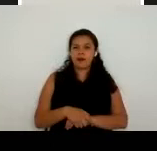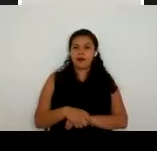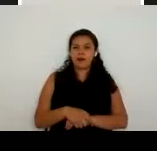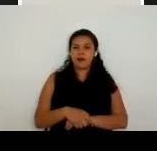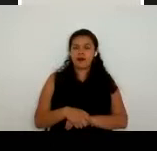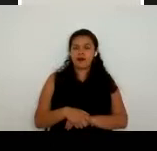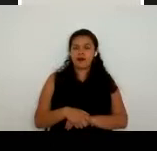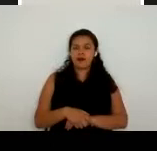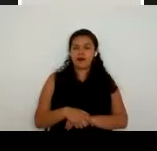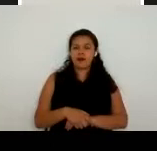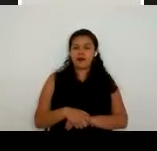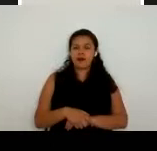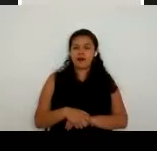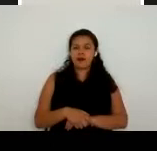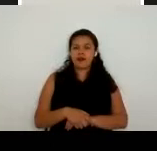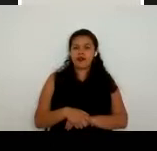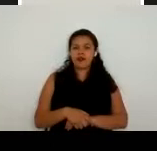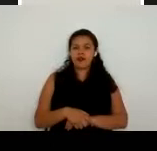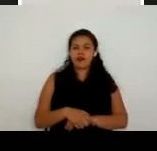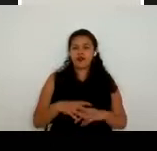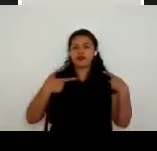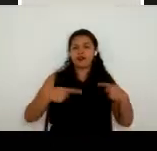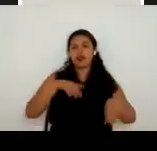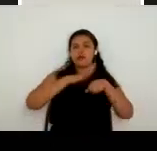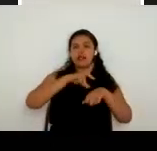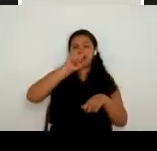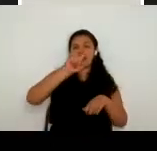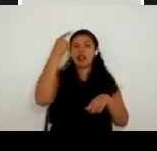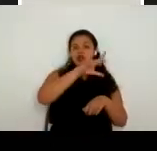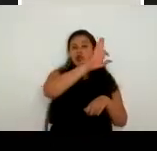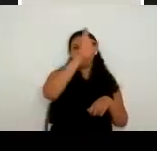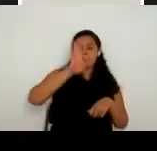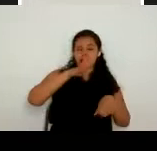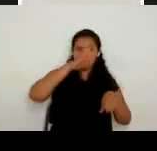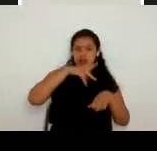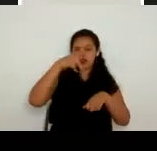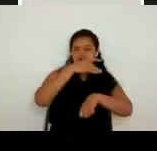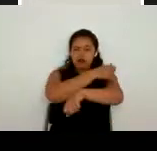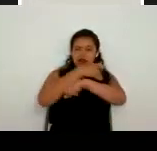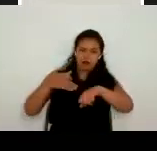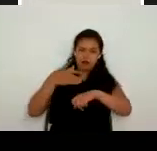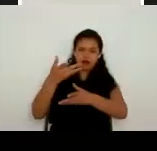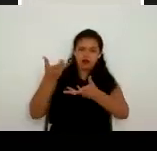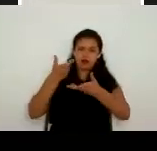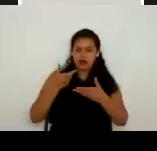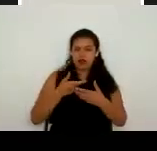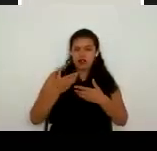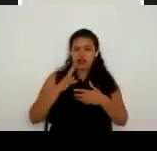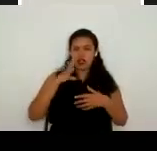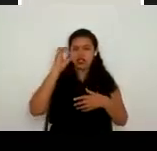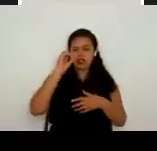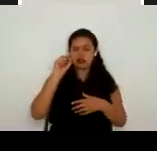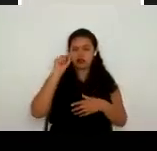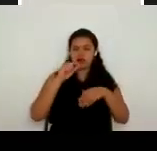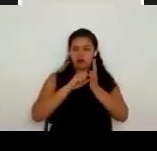gana más del 72 hasta más del 71 por ciento de su ingreso familiar le asignamos 0 puntos